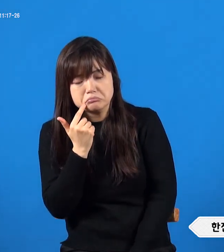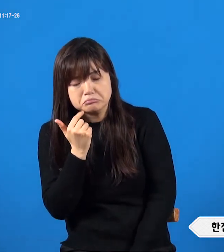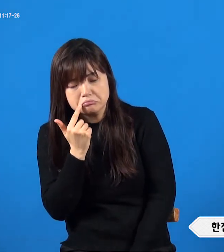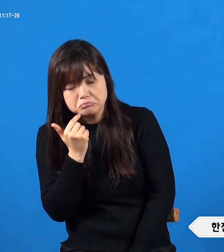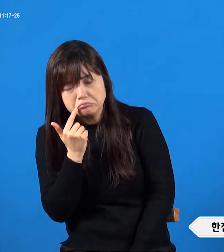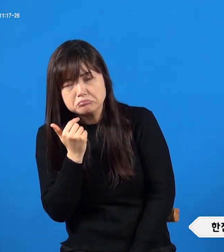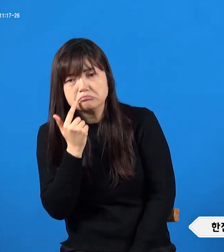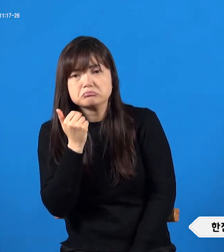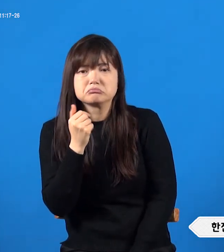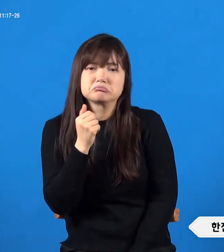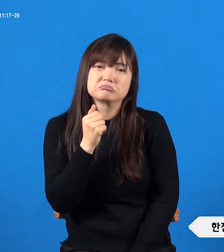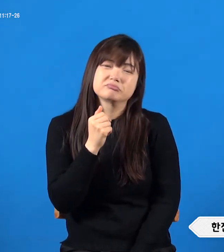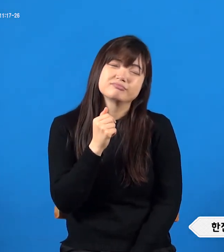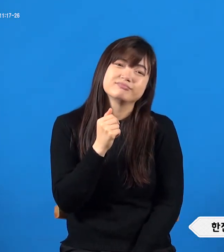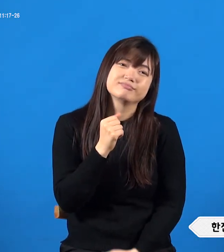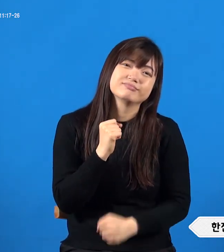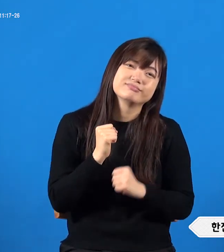있겠죠.